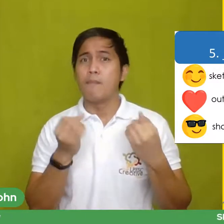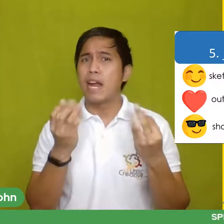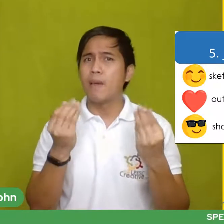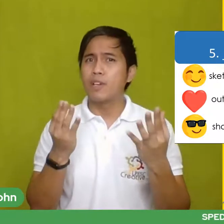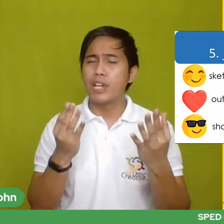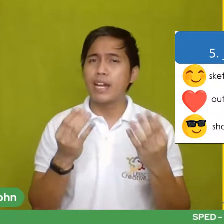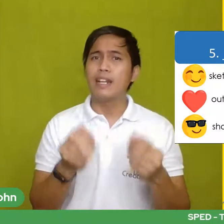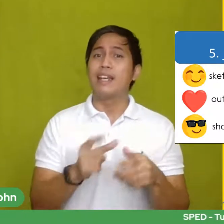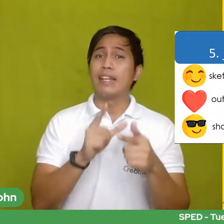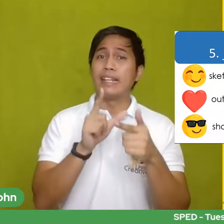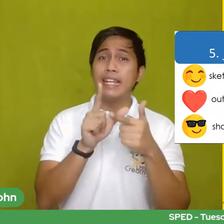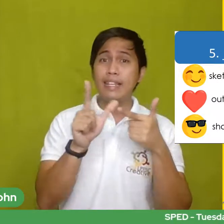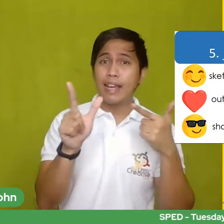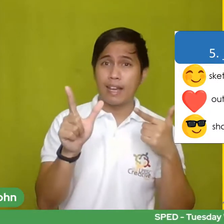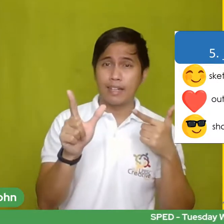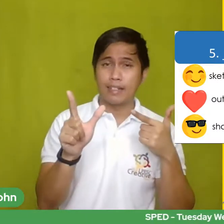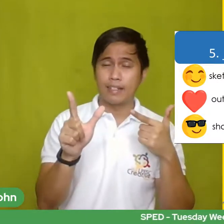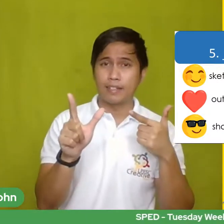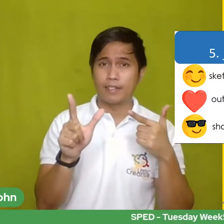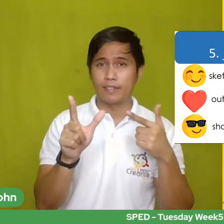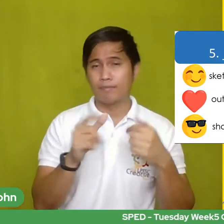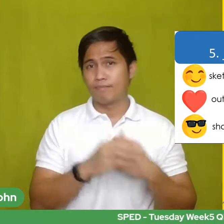Marami ba siyang linya?